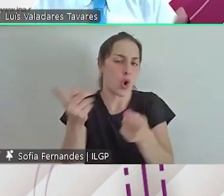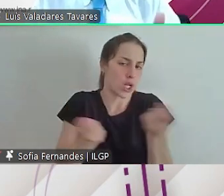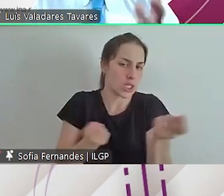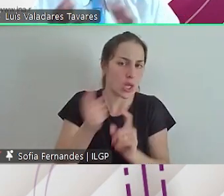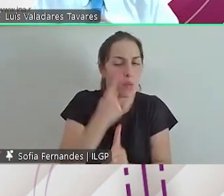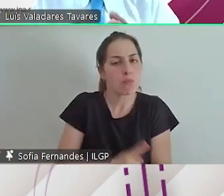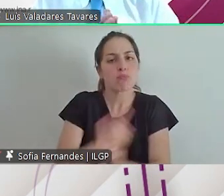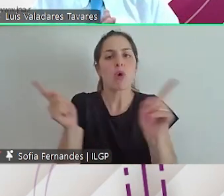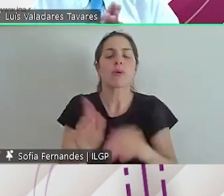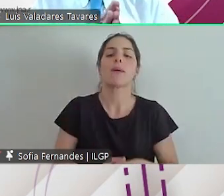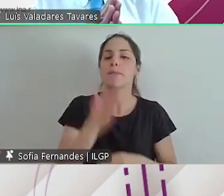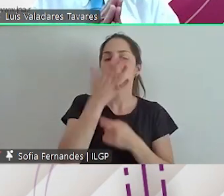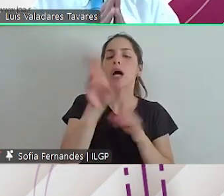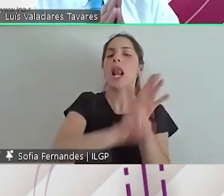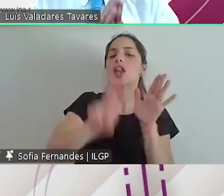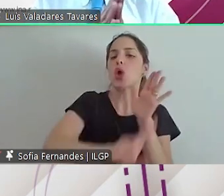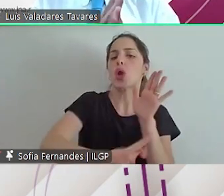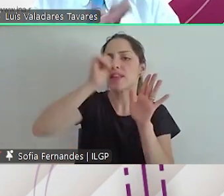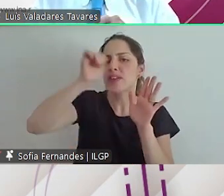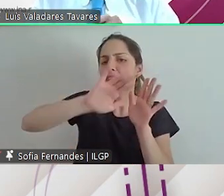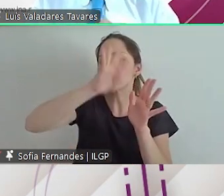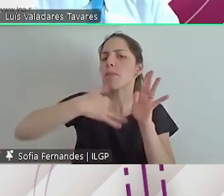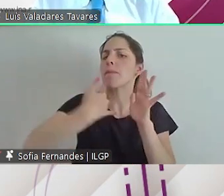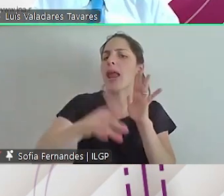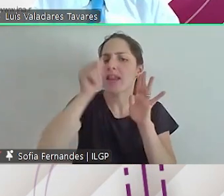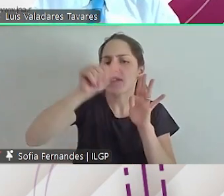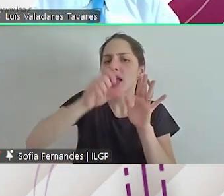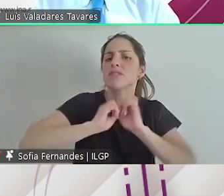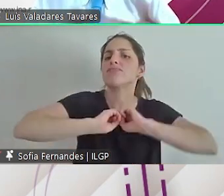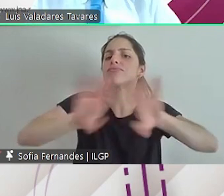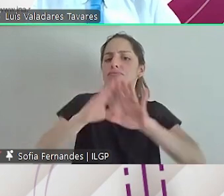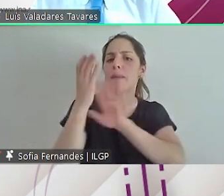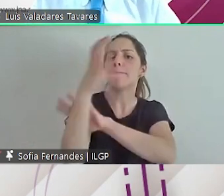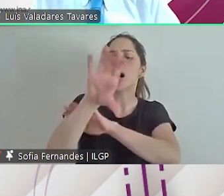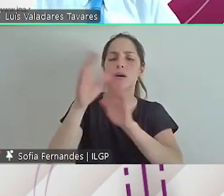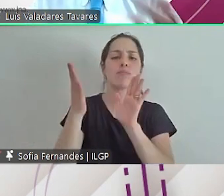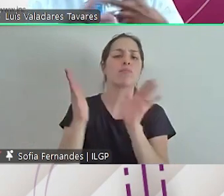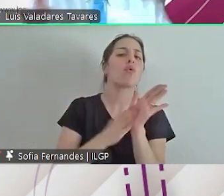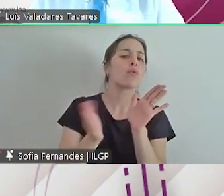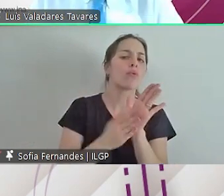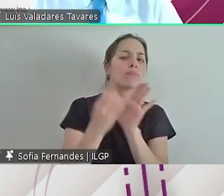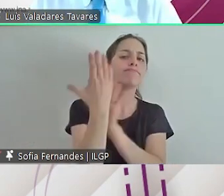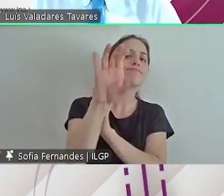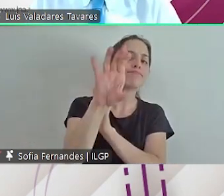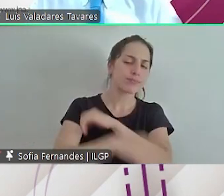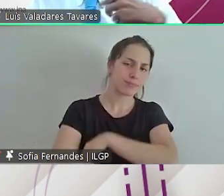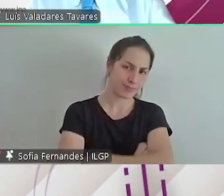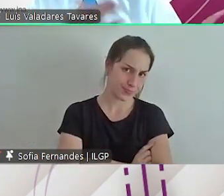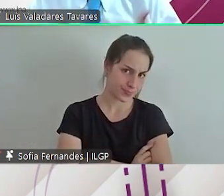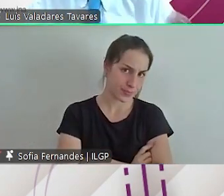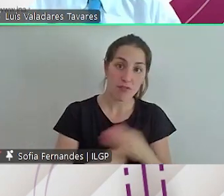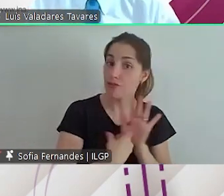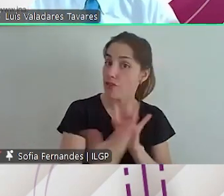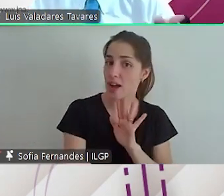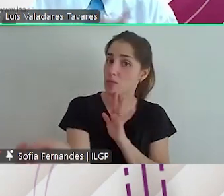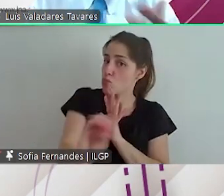seu plano divulgados. É uma percentagem pequena. Mas a lei exige isso. Mas porquê que isso é assim? Ou fui eu que não